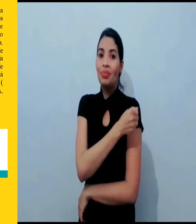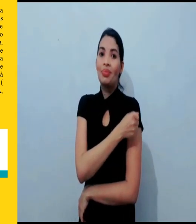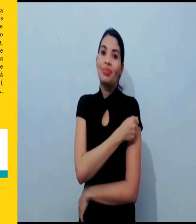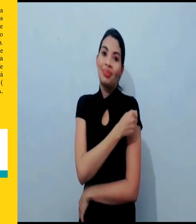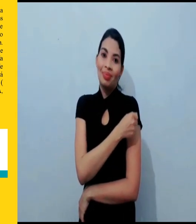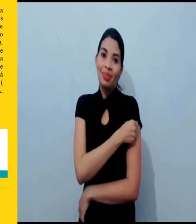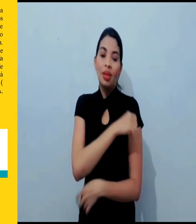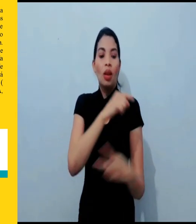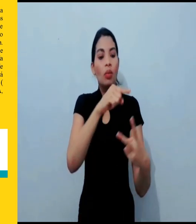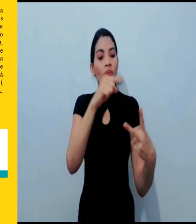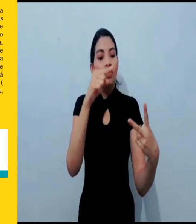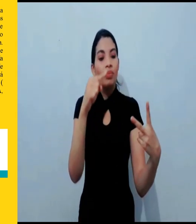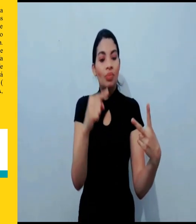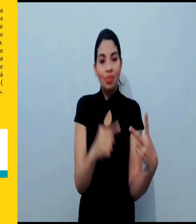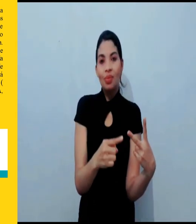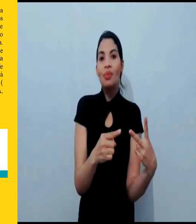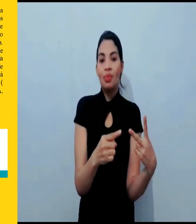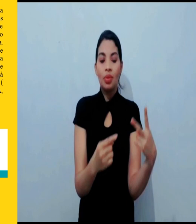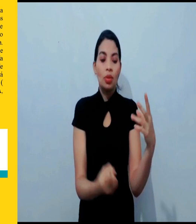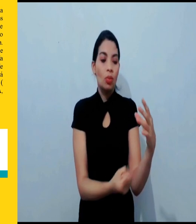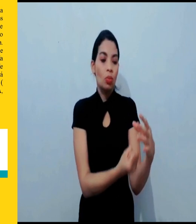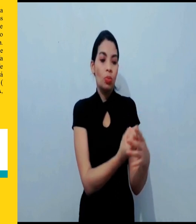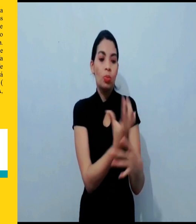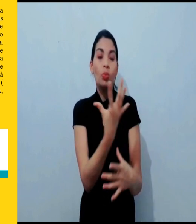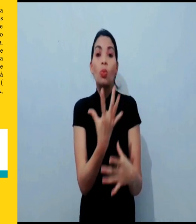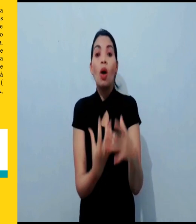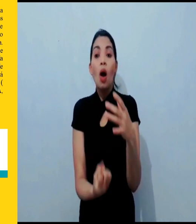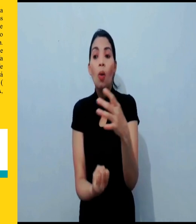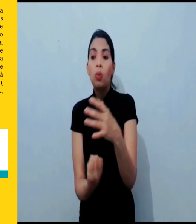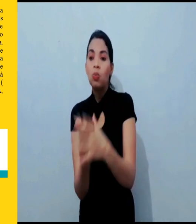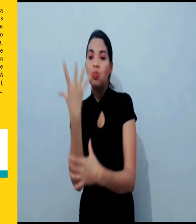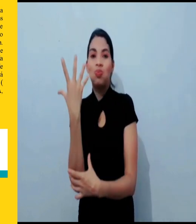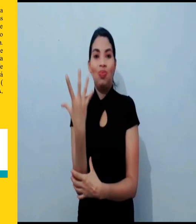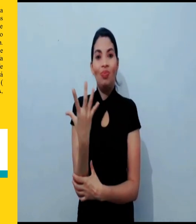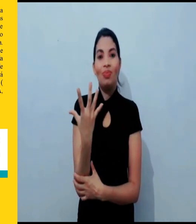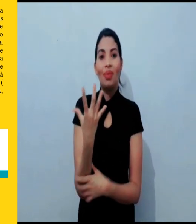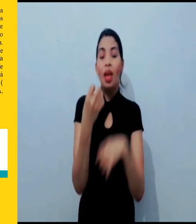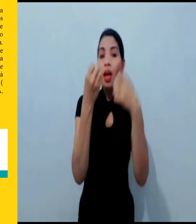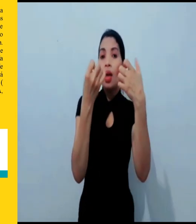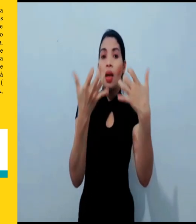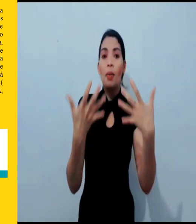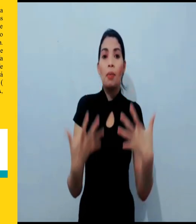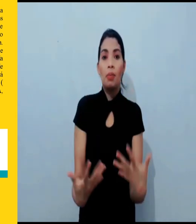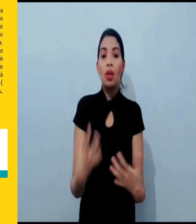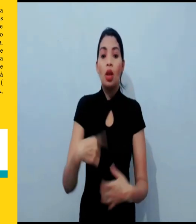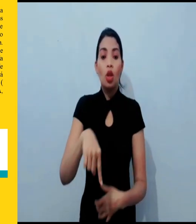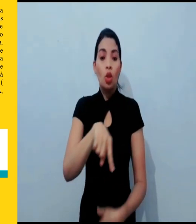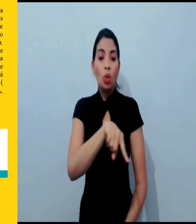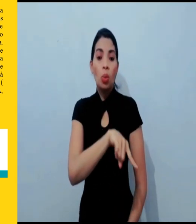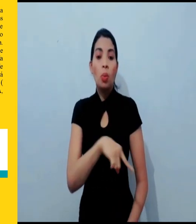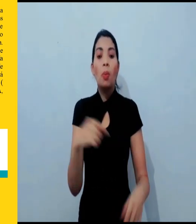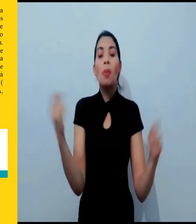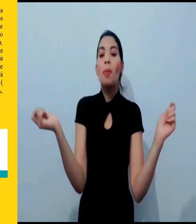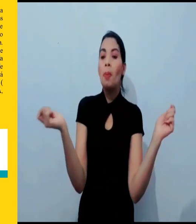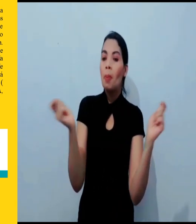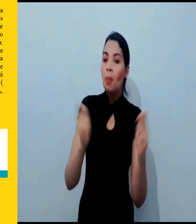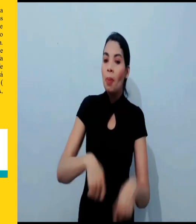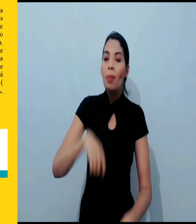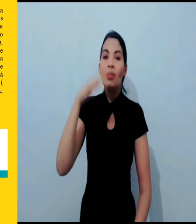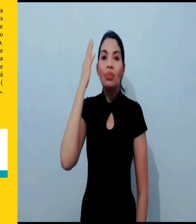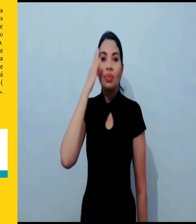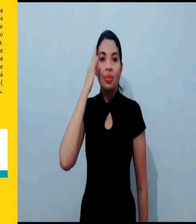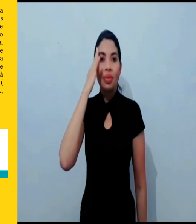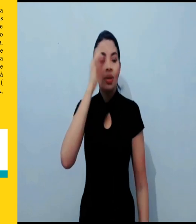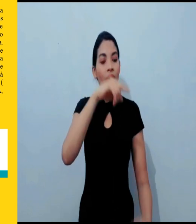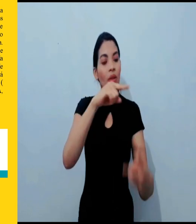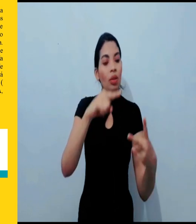Barbosa e Lacerda, 2019, página 5, diz que podemos considerar que a